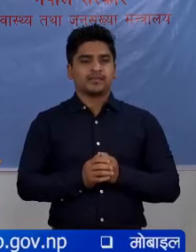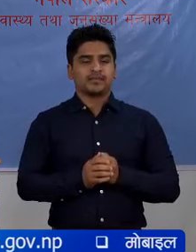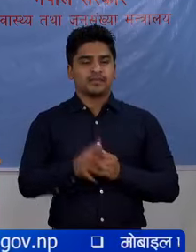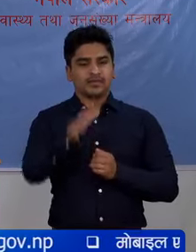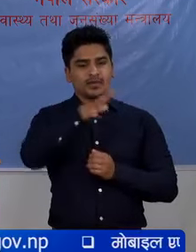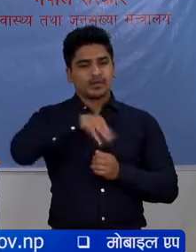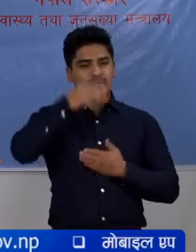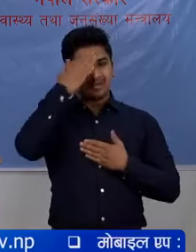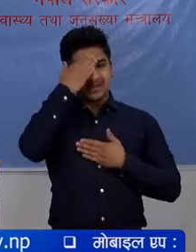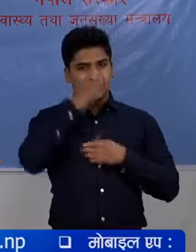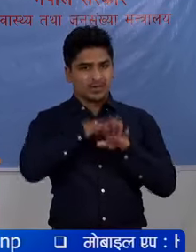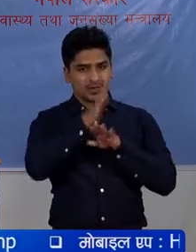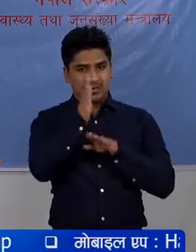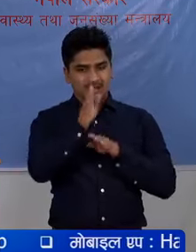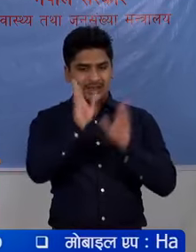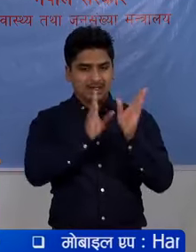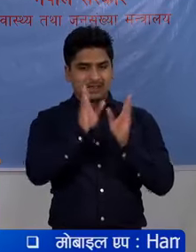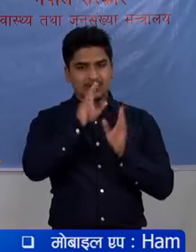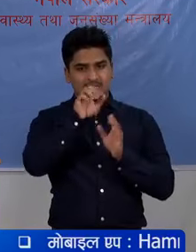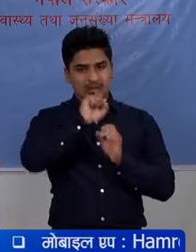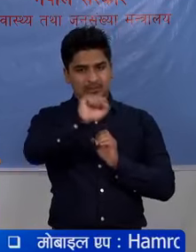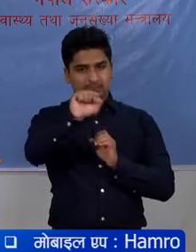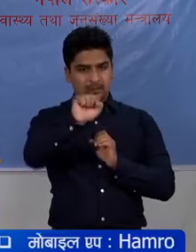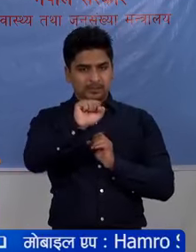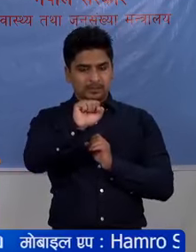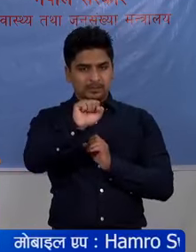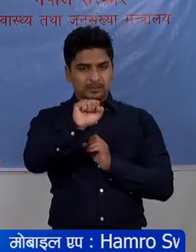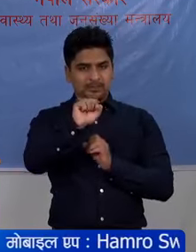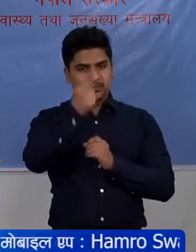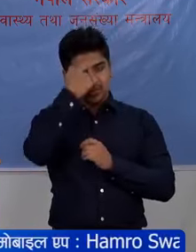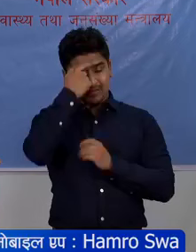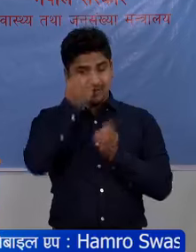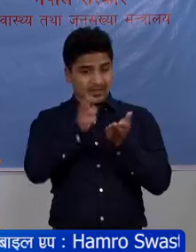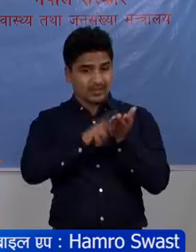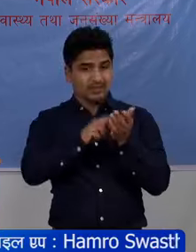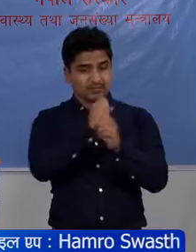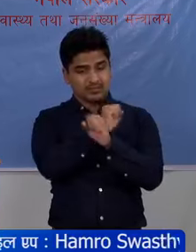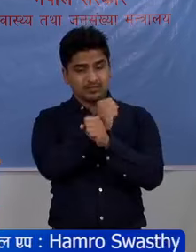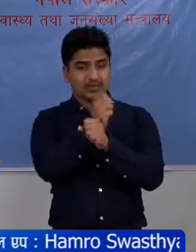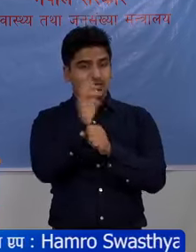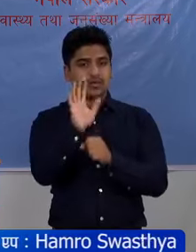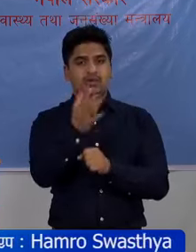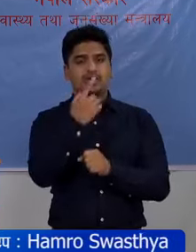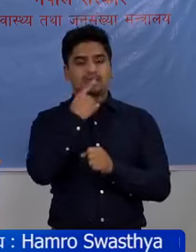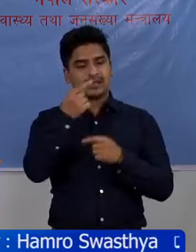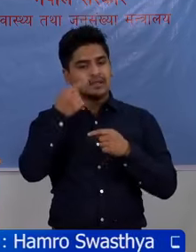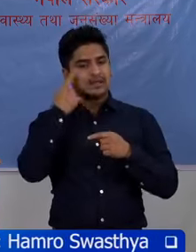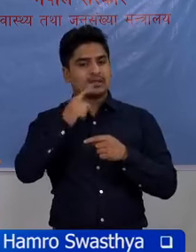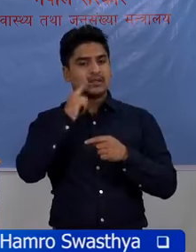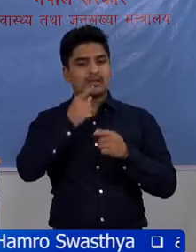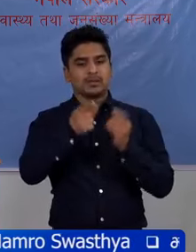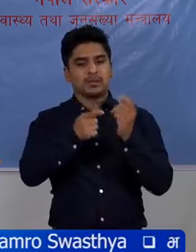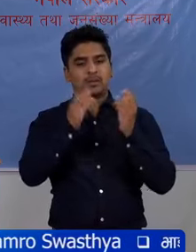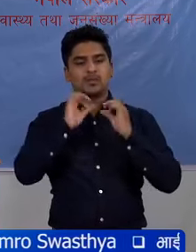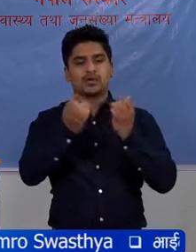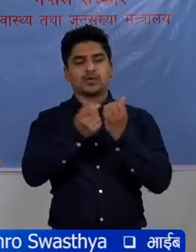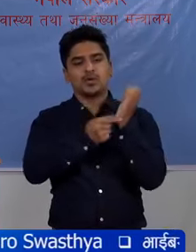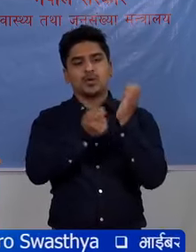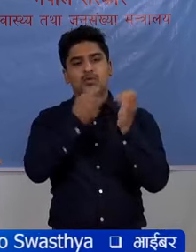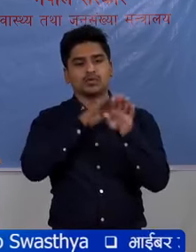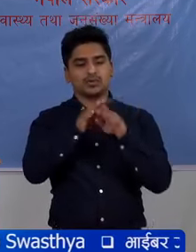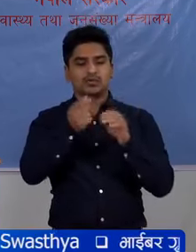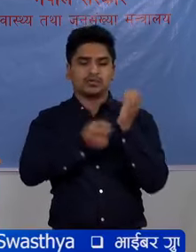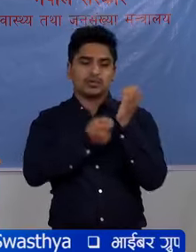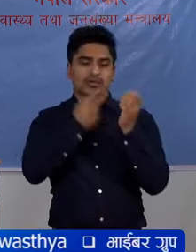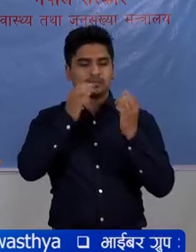सबय विरामी अरुले यहार को समस्या थप जटिल छाई न वने नियमित सेबन गरी रहे का अउसदी अरु